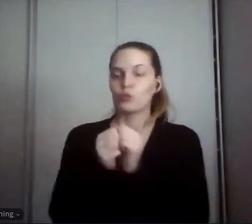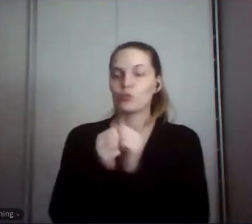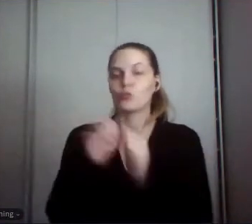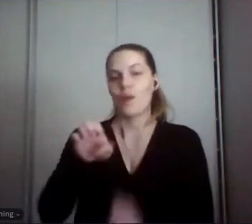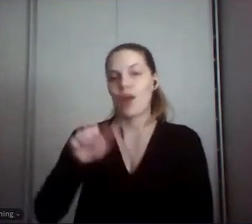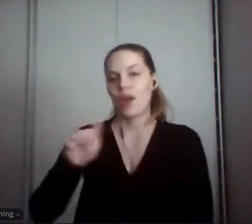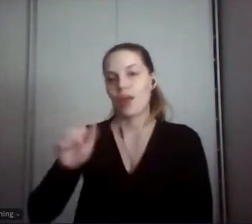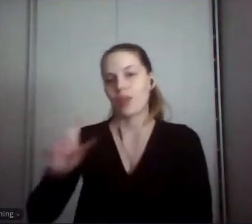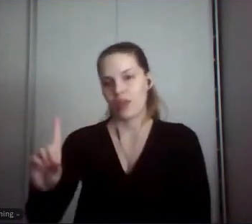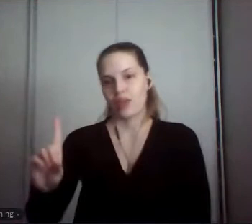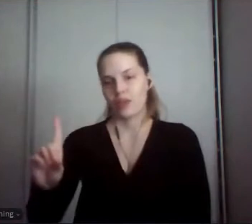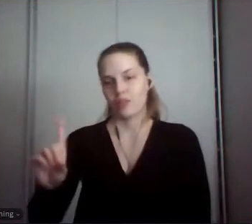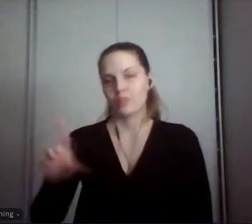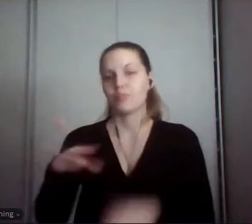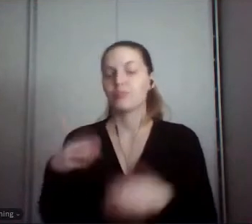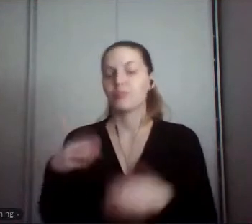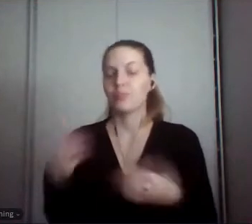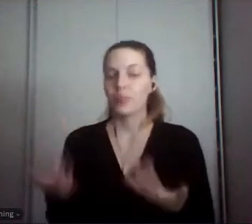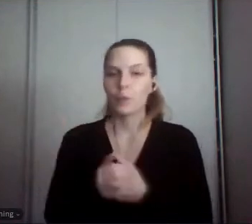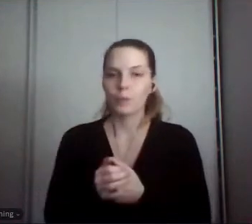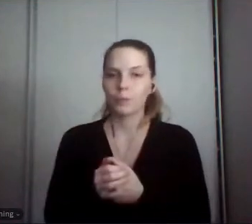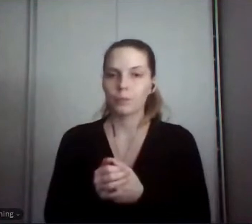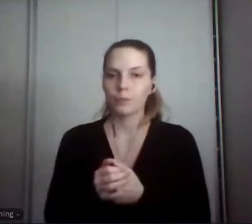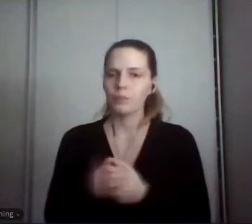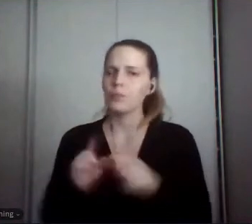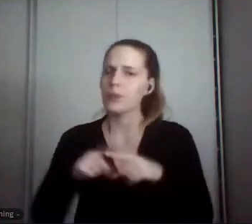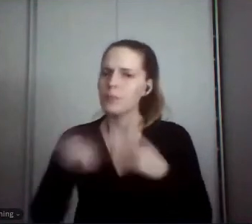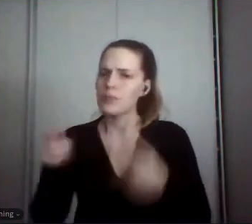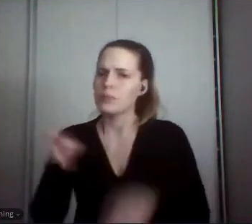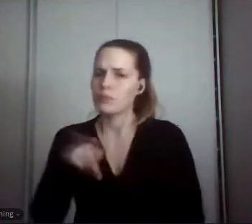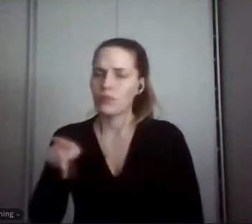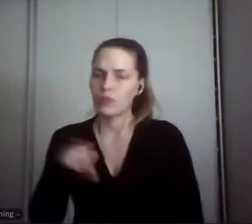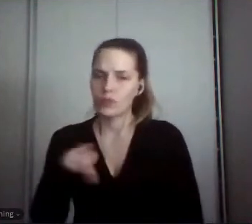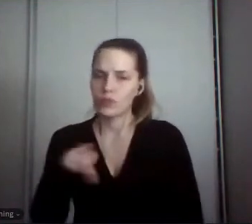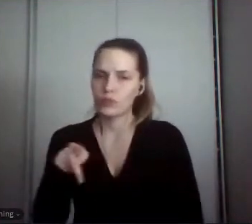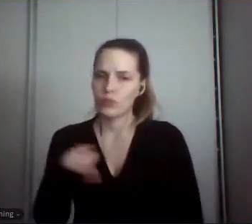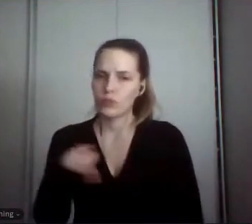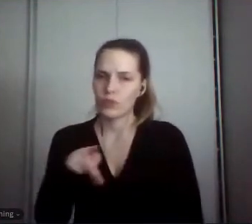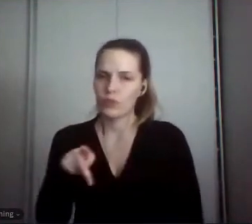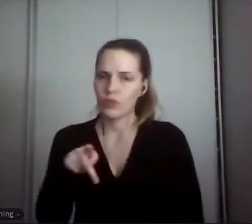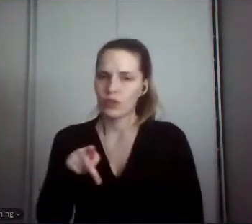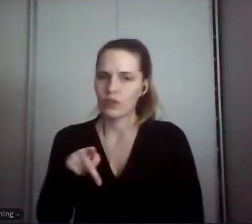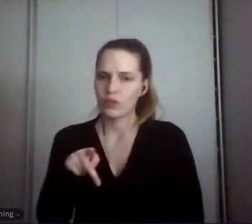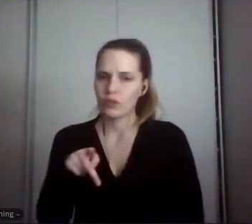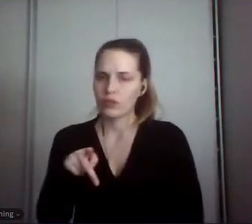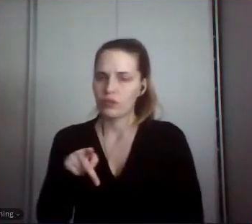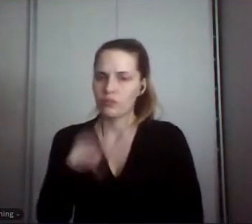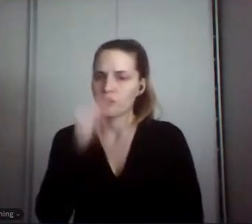realmente ótimos, e a pergunta é, mas e a adesão dos professores, e aqueles que ignoraram essa formação